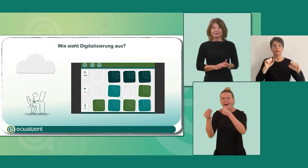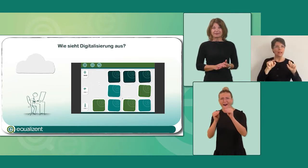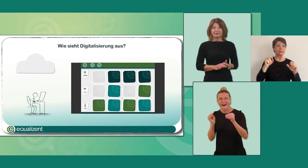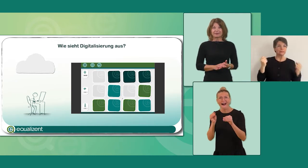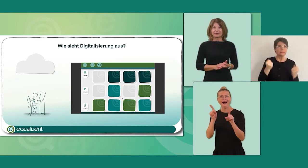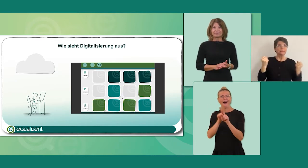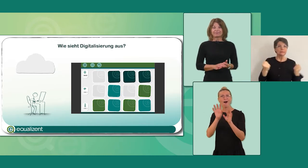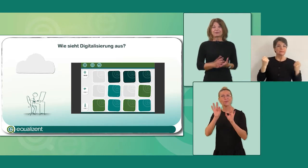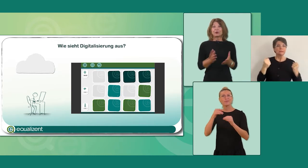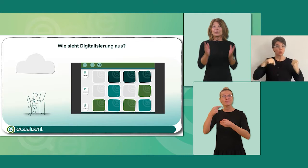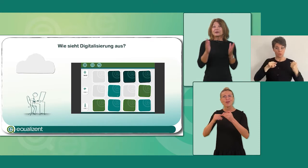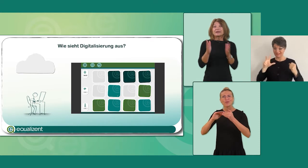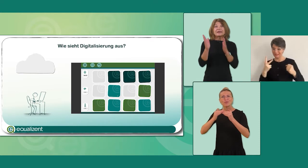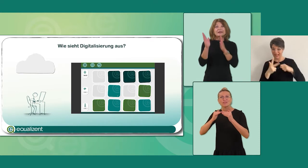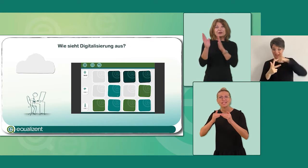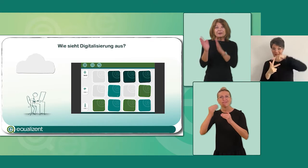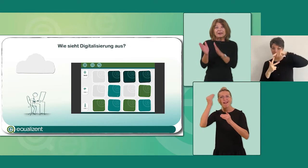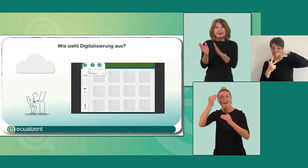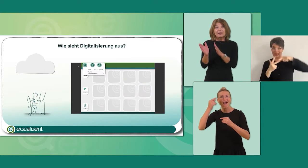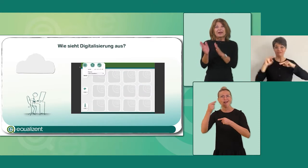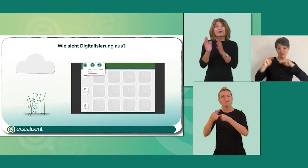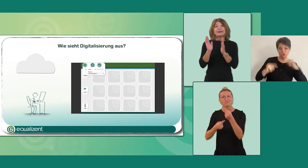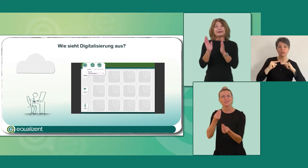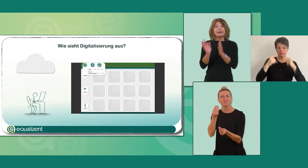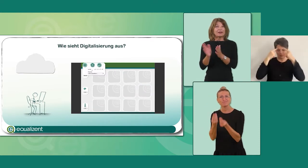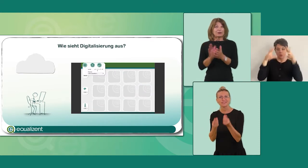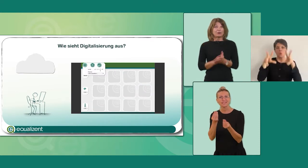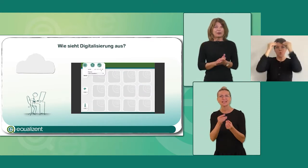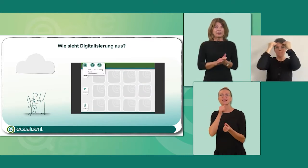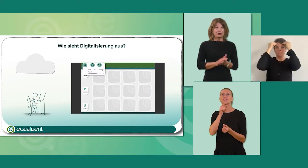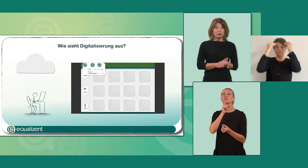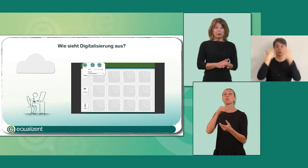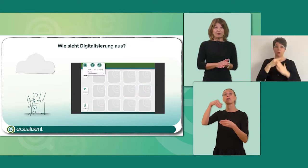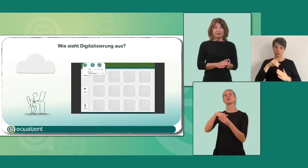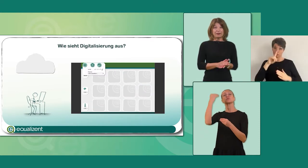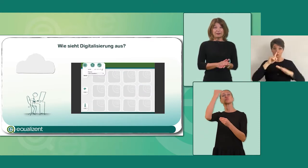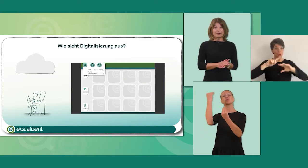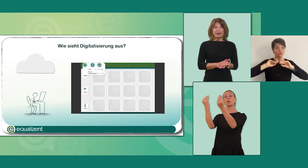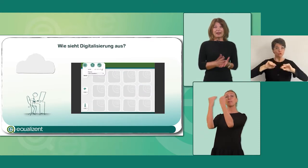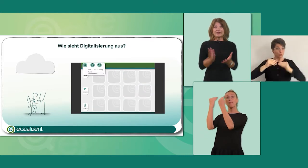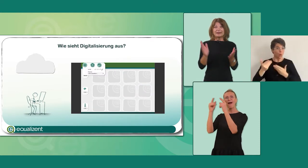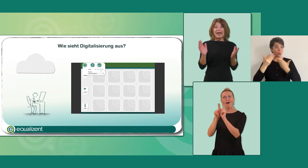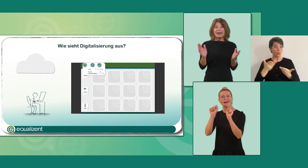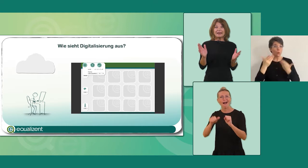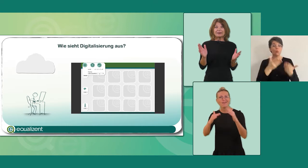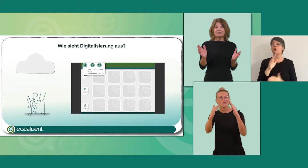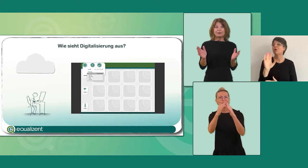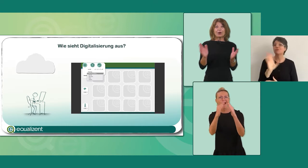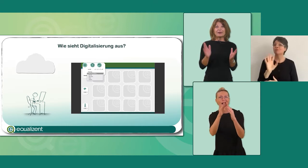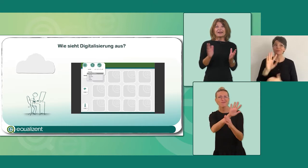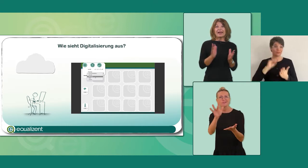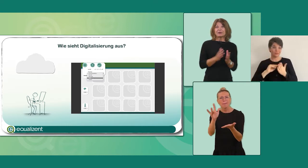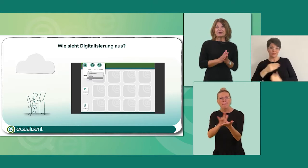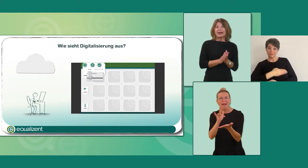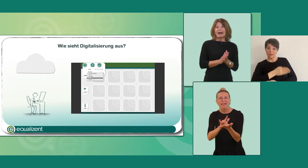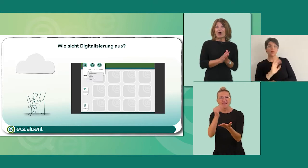lernen. Und diese Spiele werden nicht nur in den Schulungen verwendet. Die Teilnehmenden